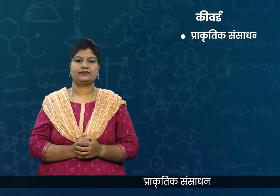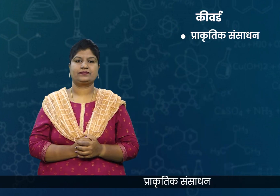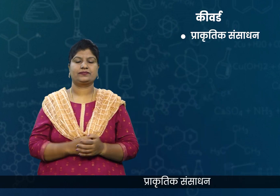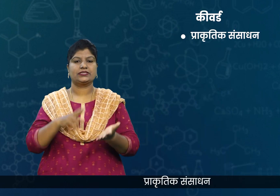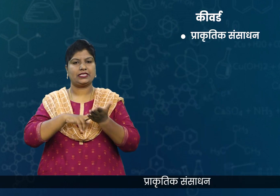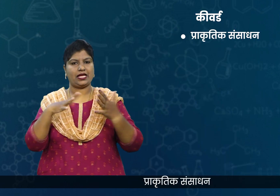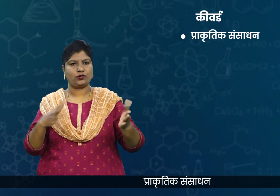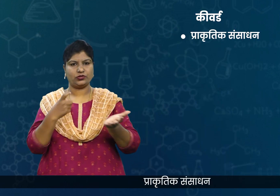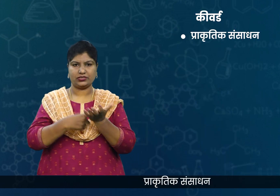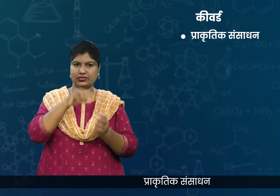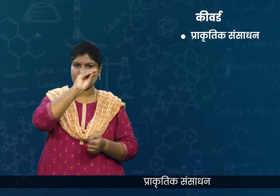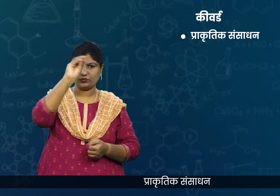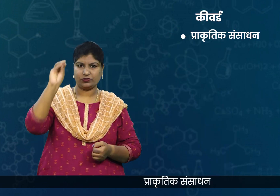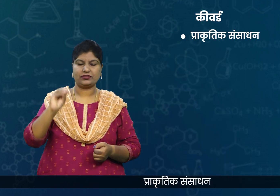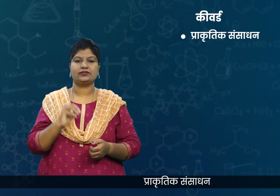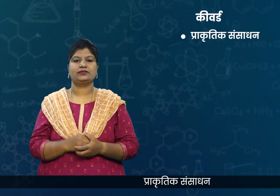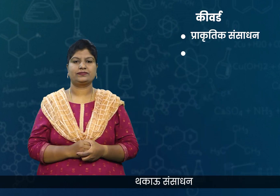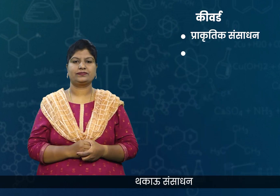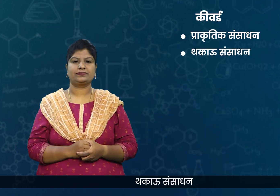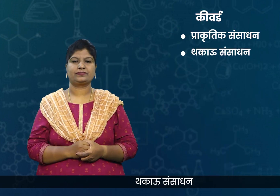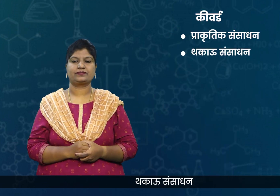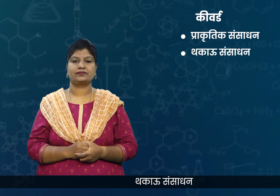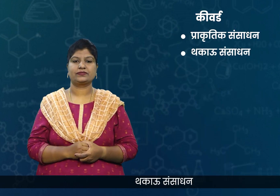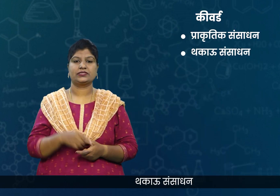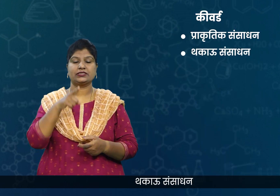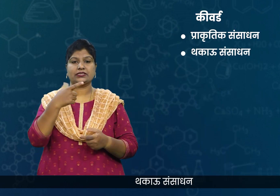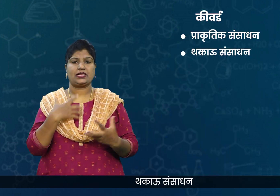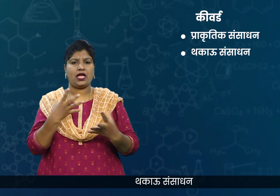प्राकृतिक संसाधन, थकाऊ संसाधन,